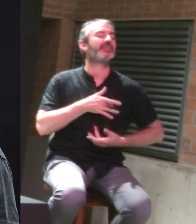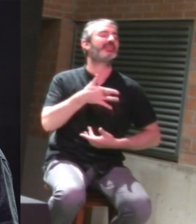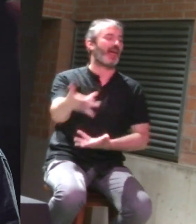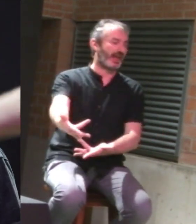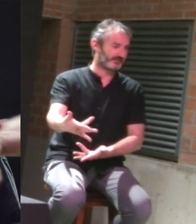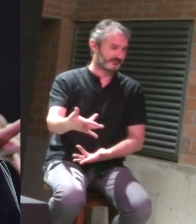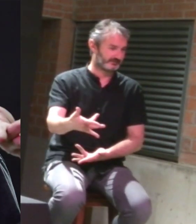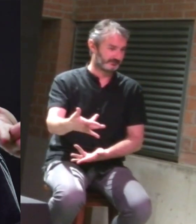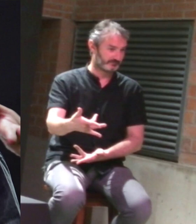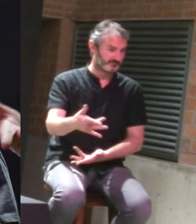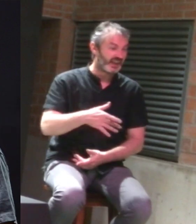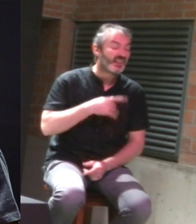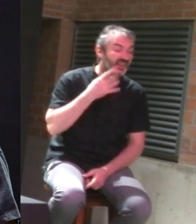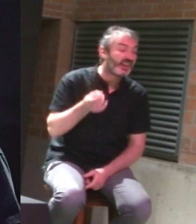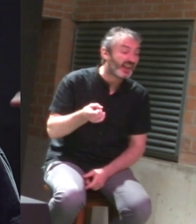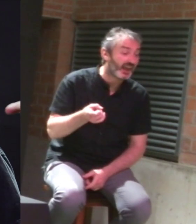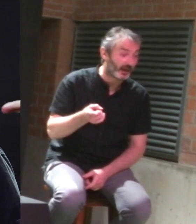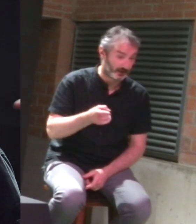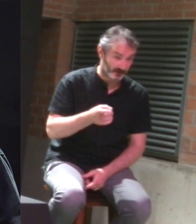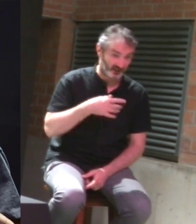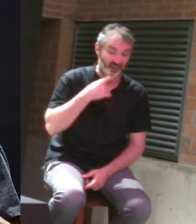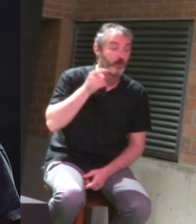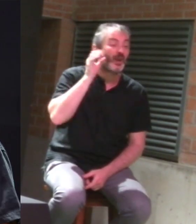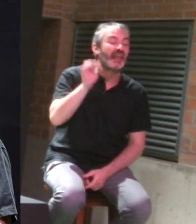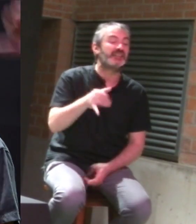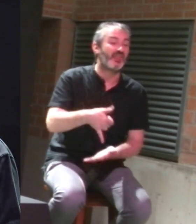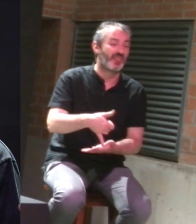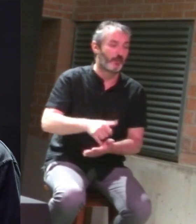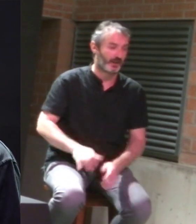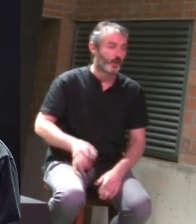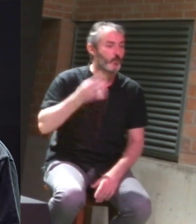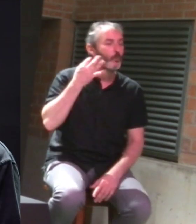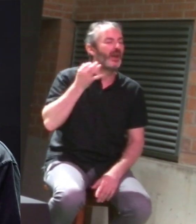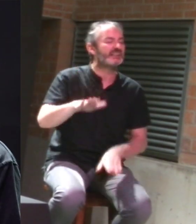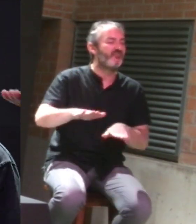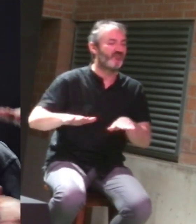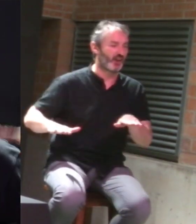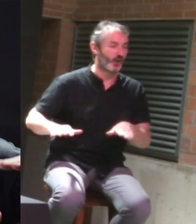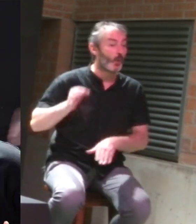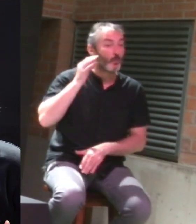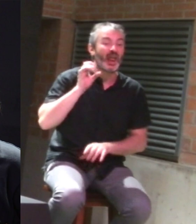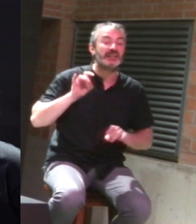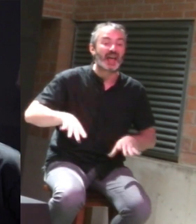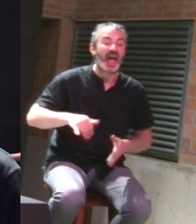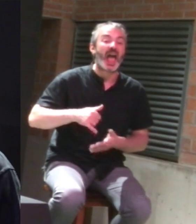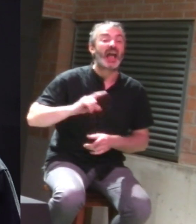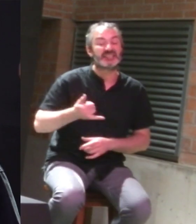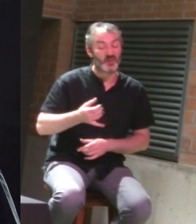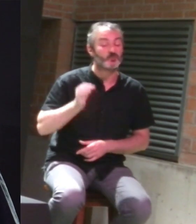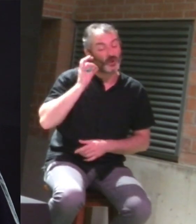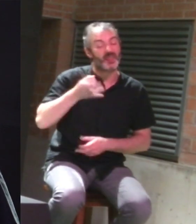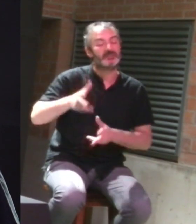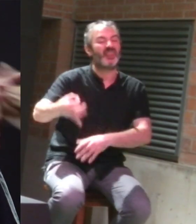en realidad ¿qué esconde? La idea paternalista de que las mujeres son inferiores, se cansan más y se tienen que sentar en